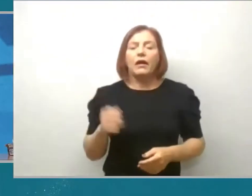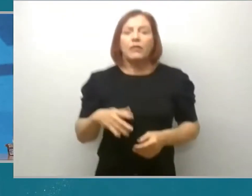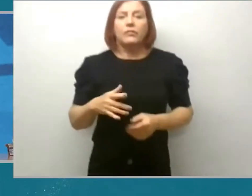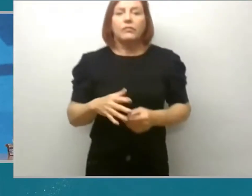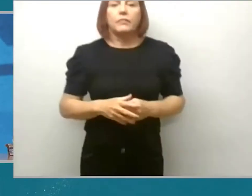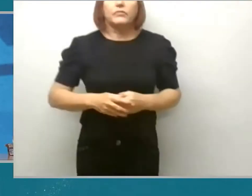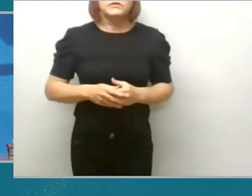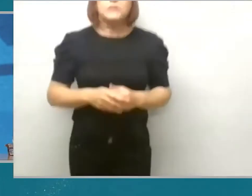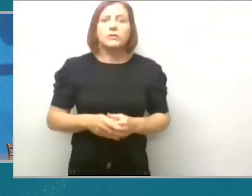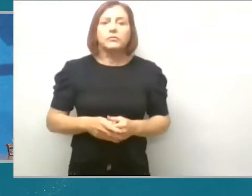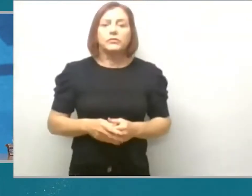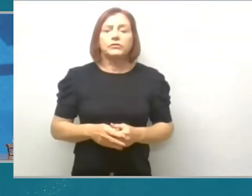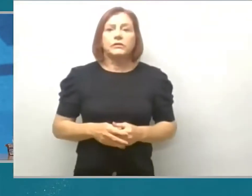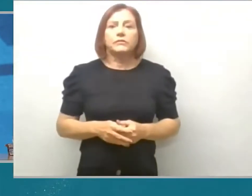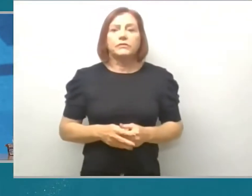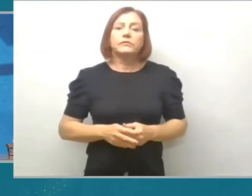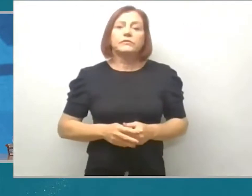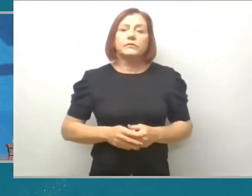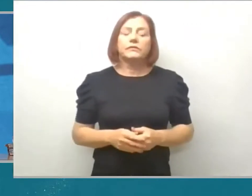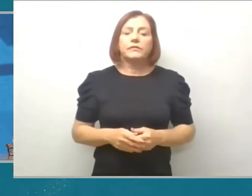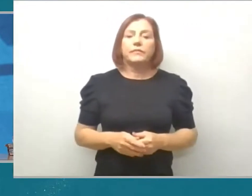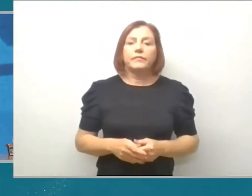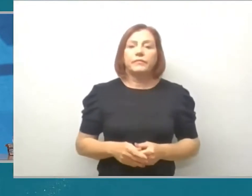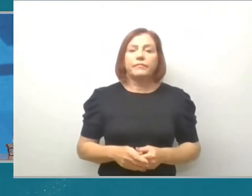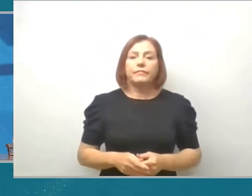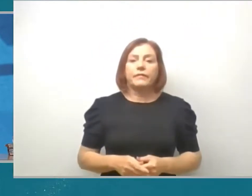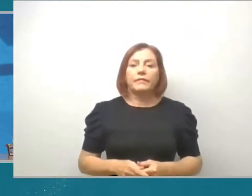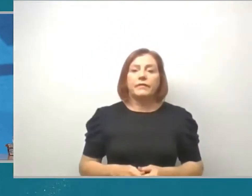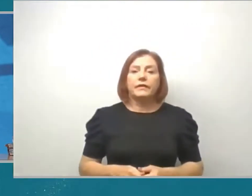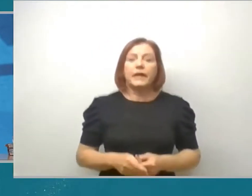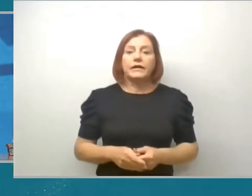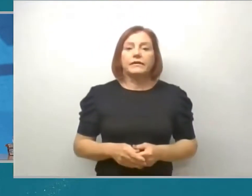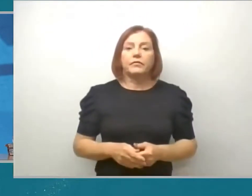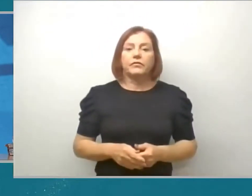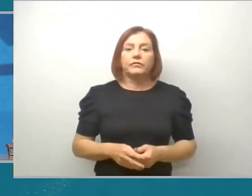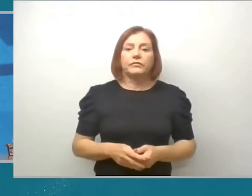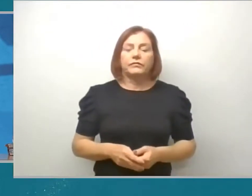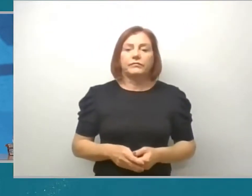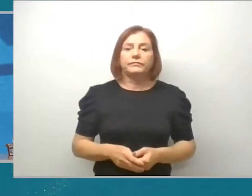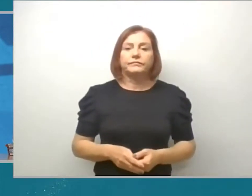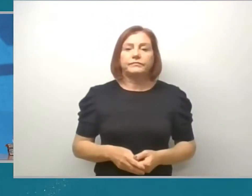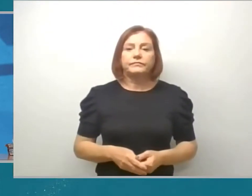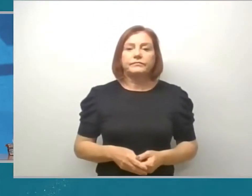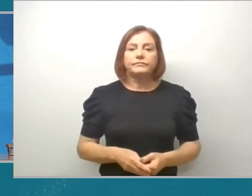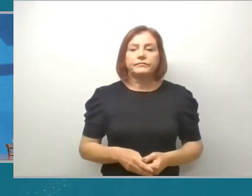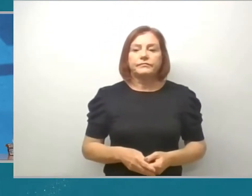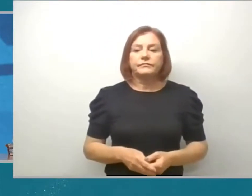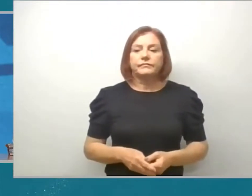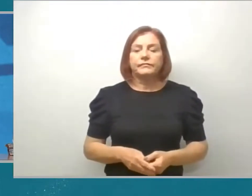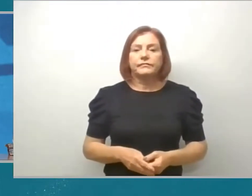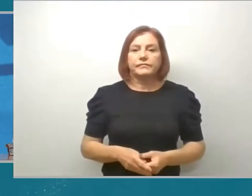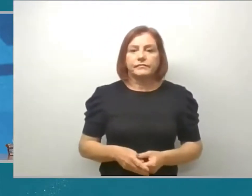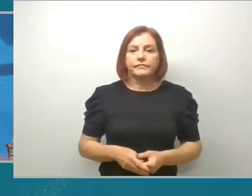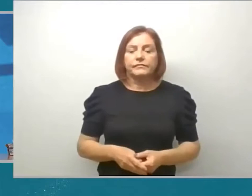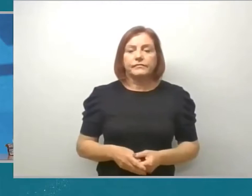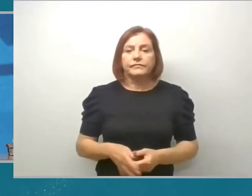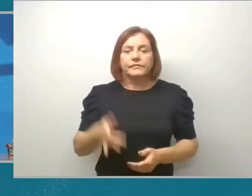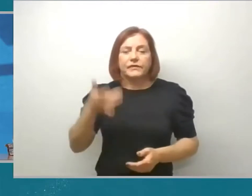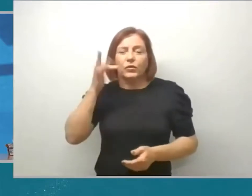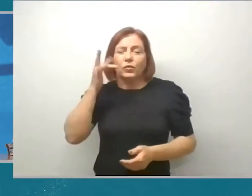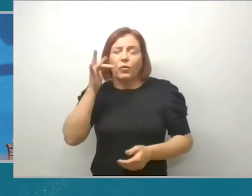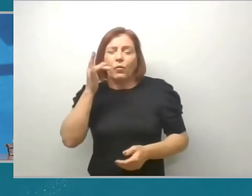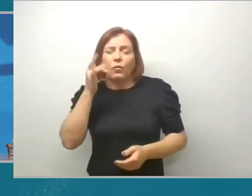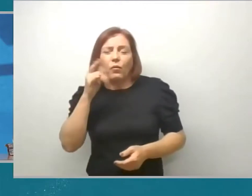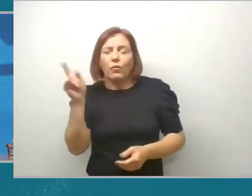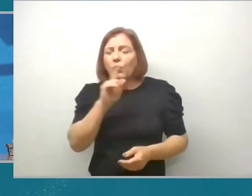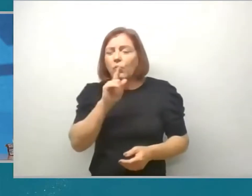o fogo vem para provar o ouro não estraga, não se danifica. O ouro, ele